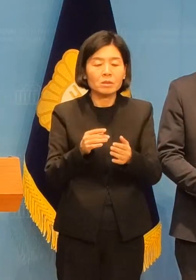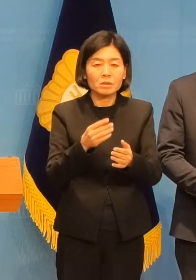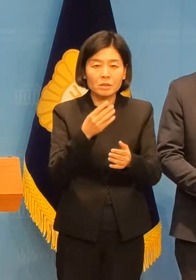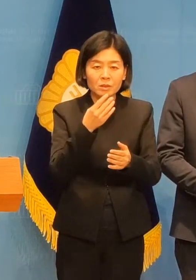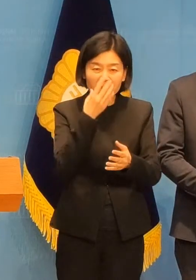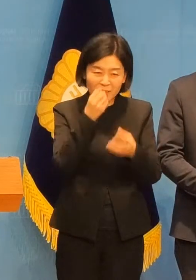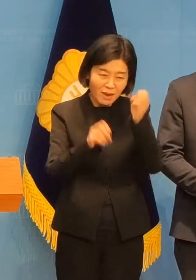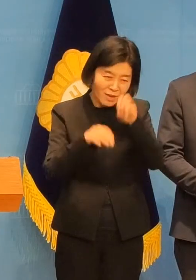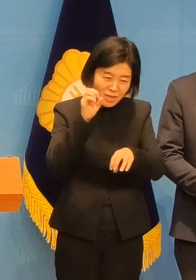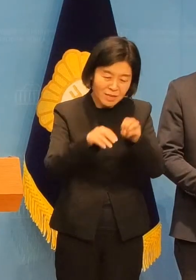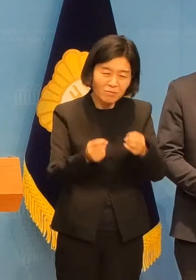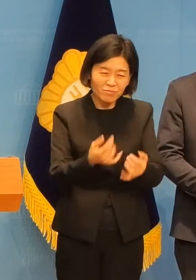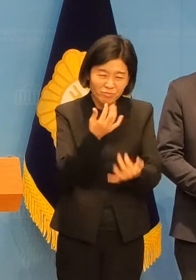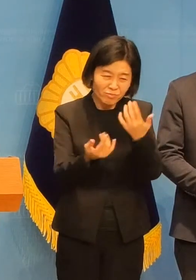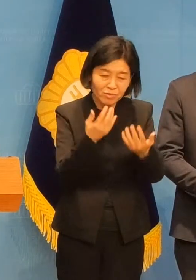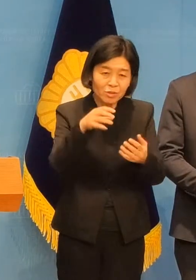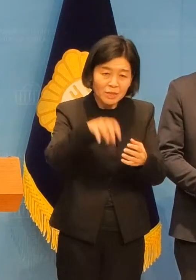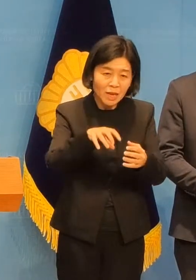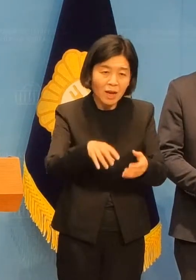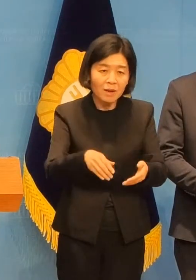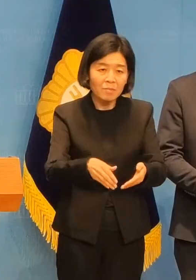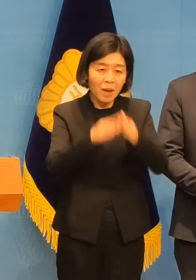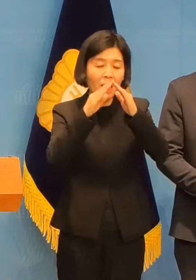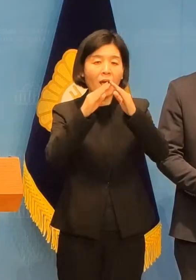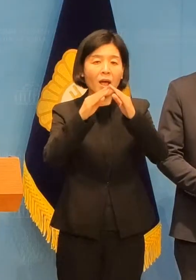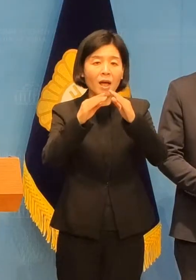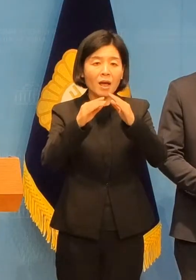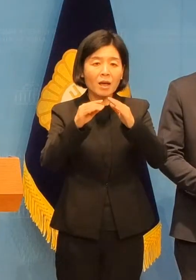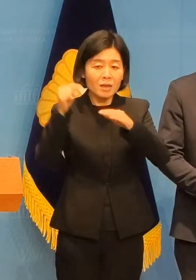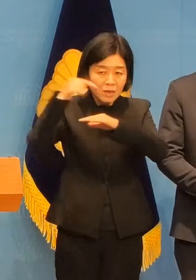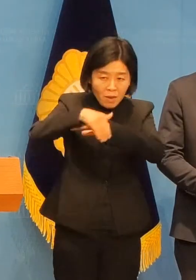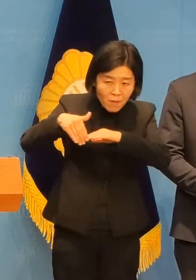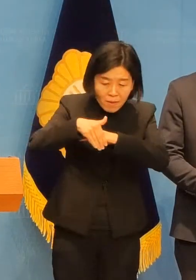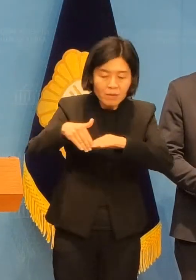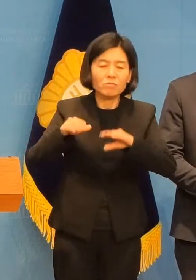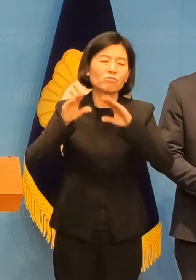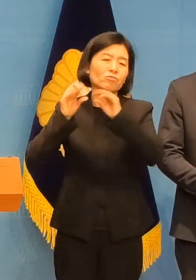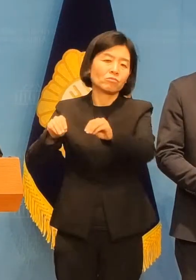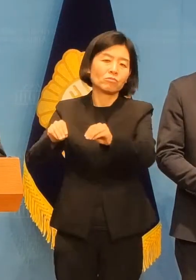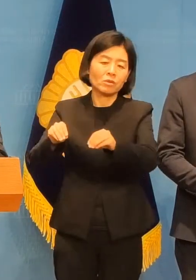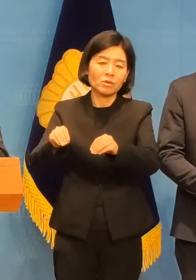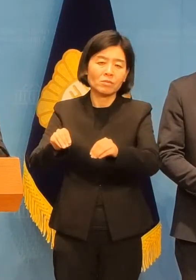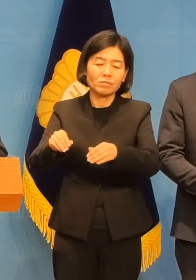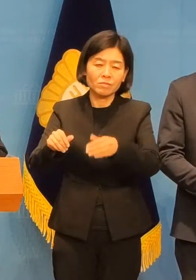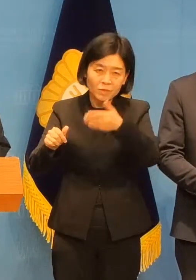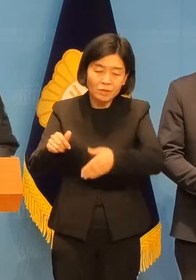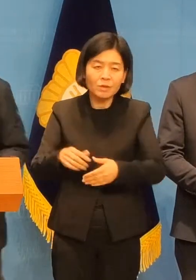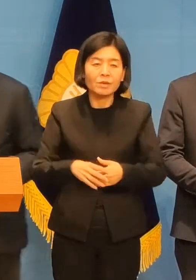소각장을 떠넘기려는 시도는 즉각 중단해야 합니다.